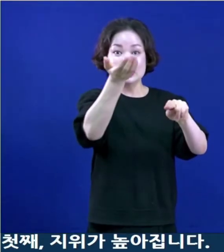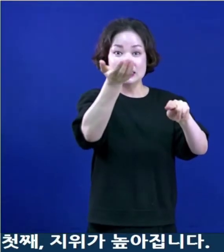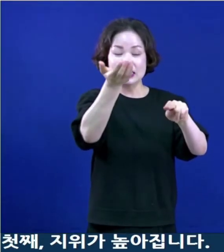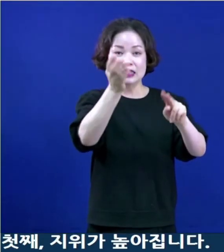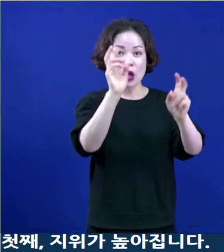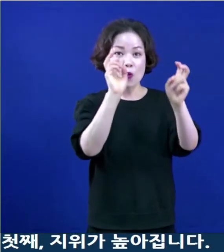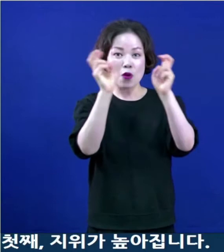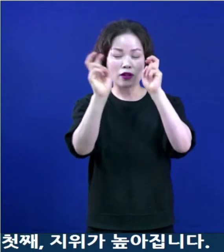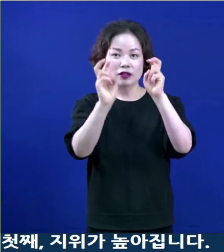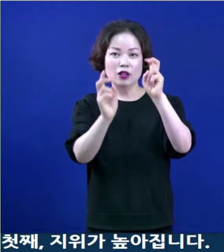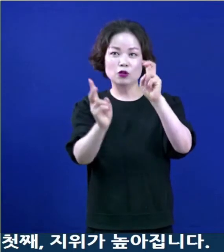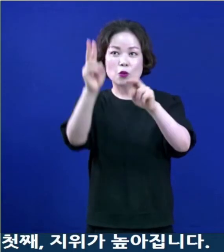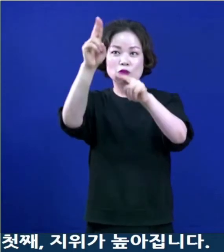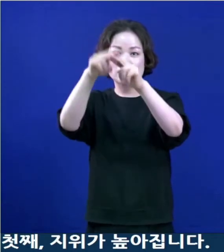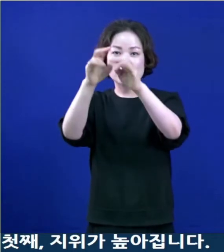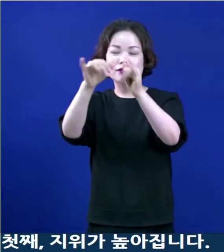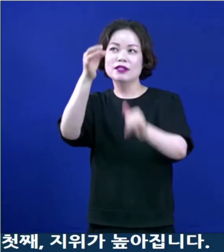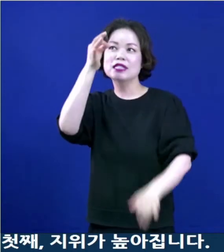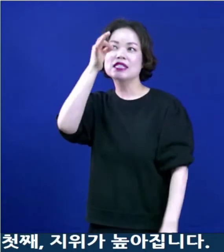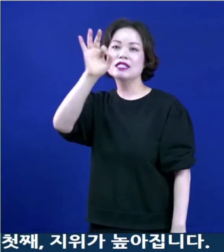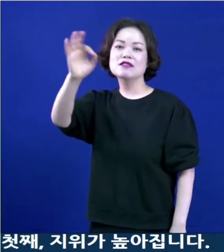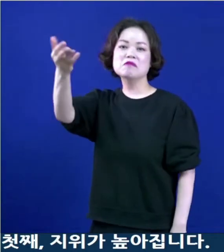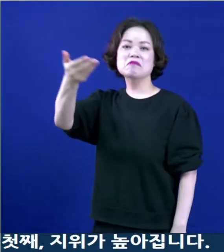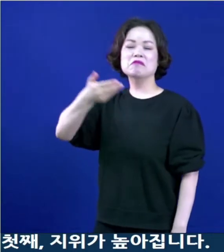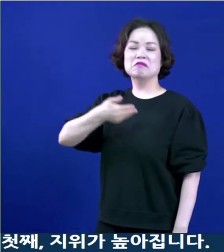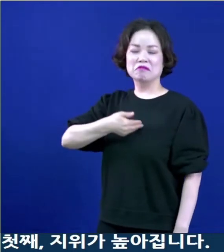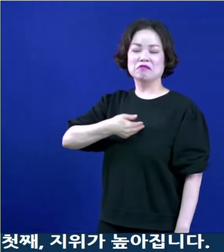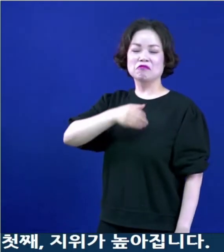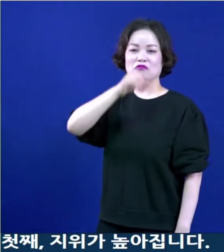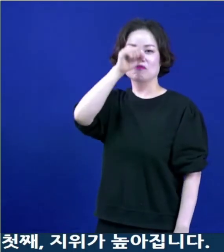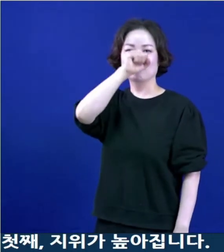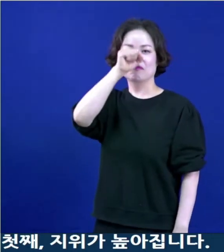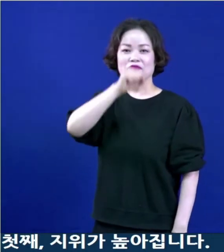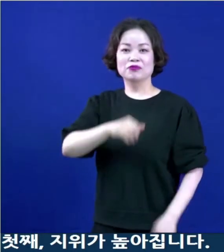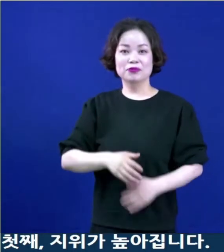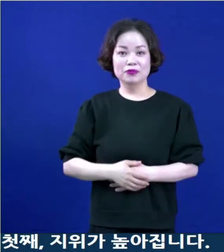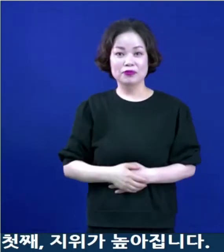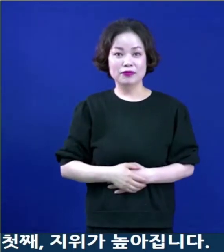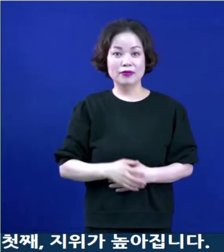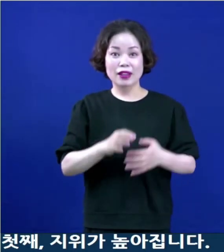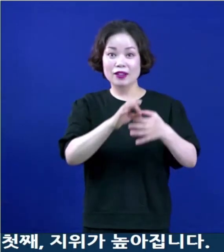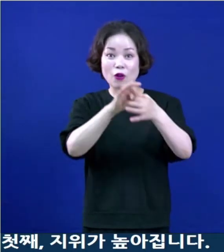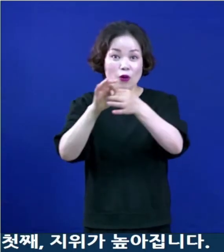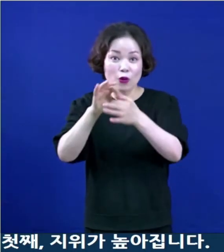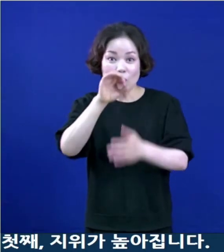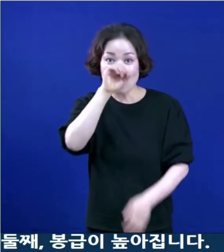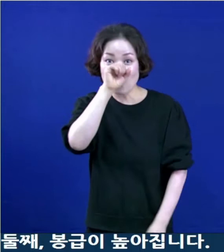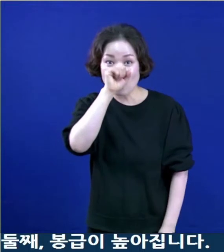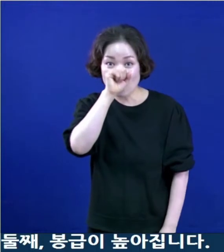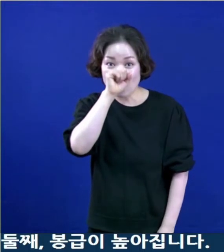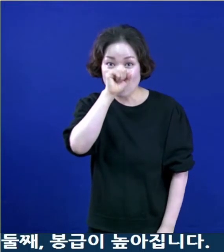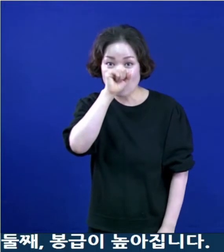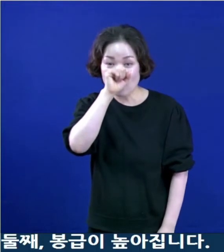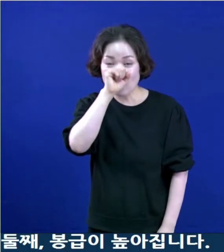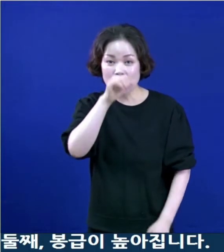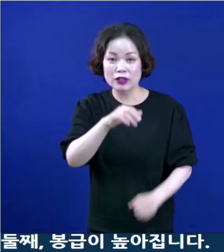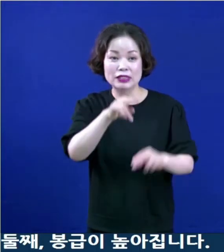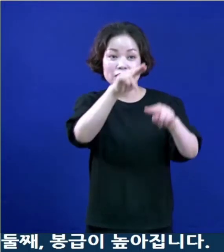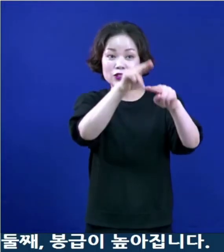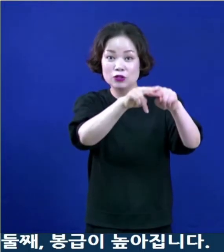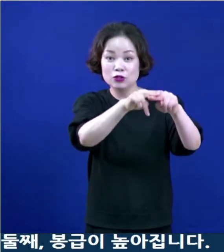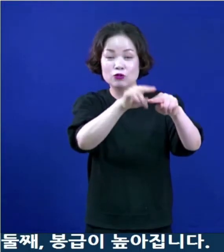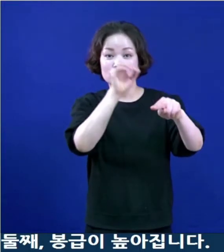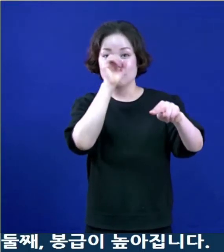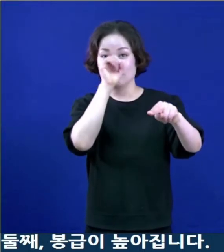회사의 높은 분들로부터 인정받고 있다는 것이니까 그것도 좋습니다. 관계 면에서 좋고요, 지위 면에서